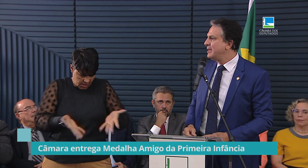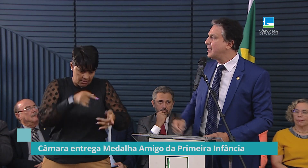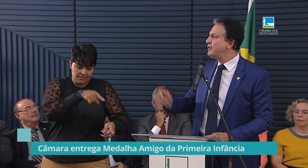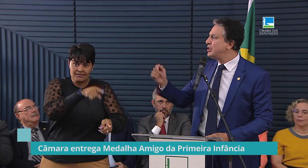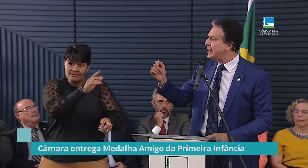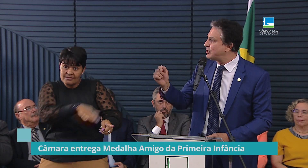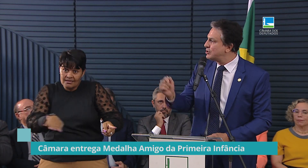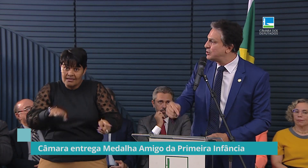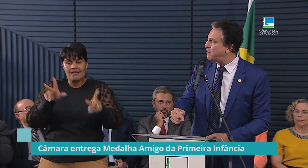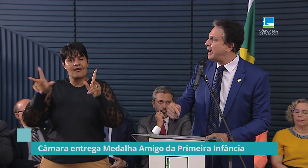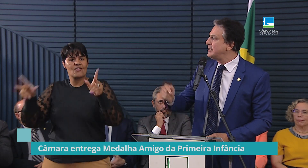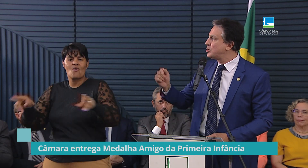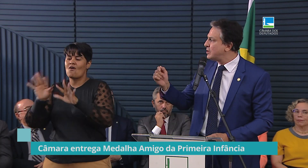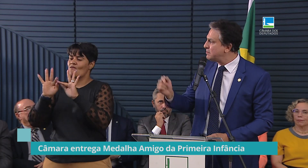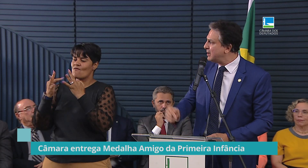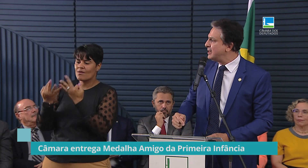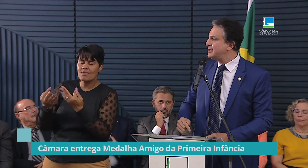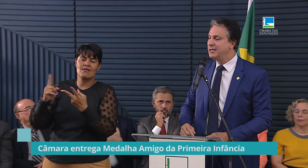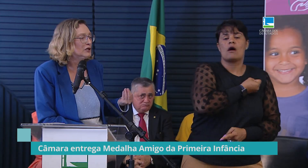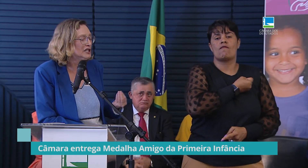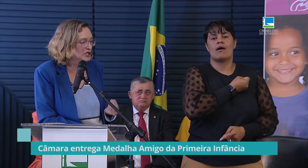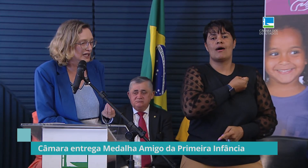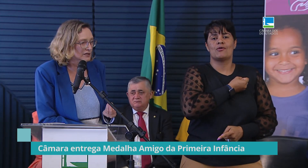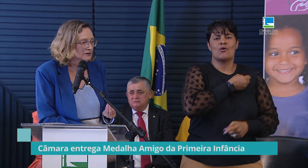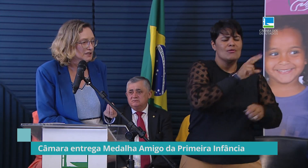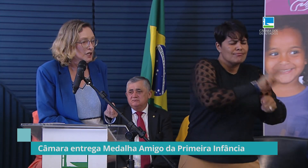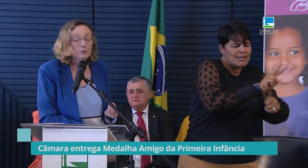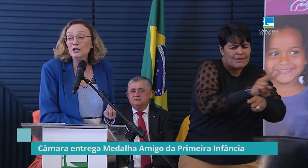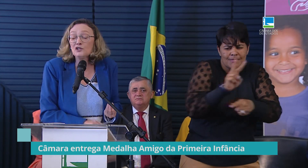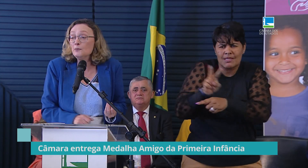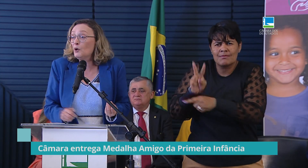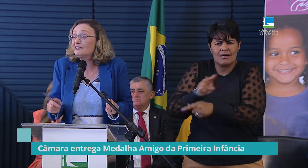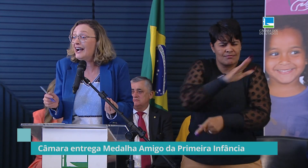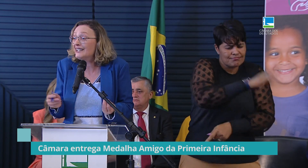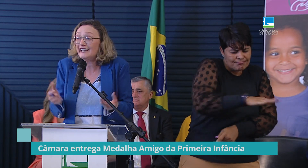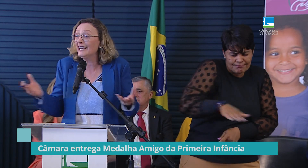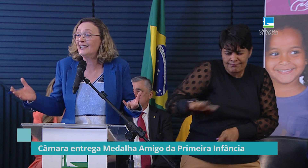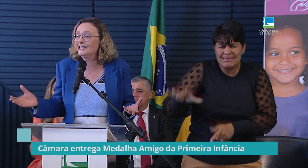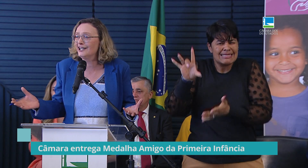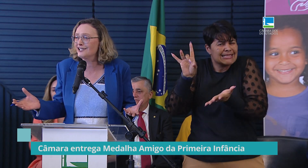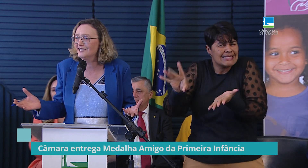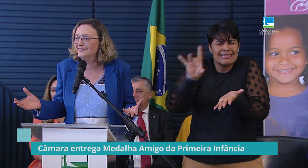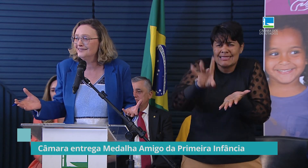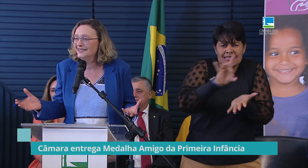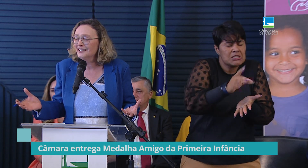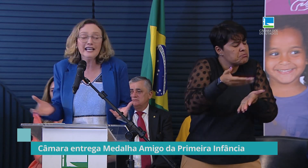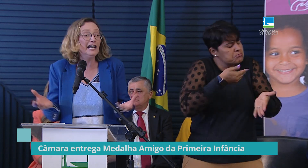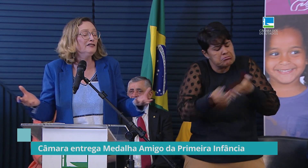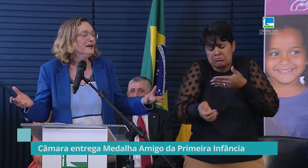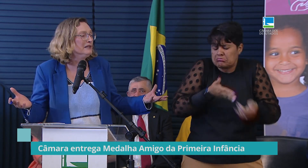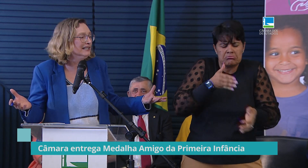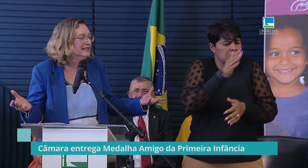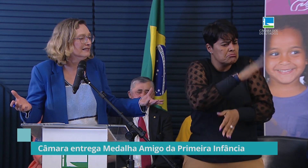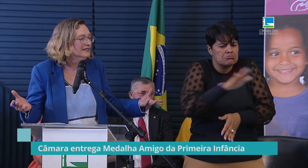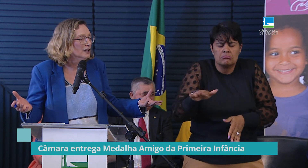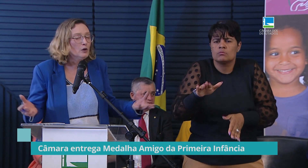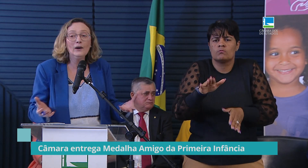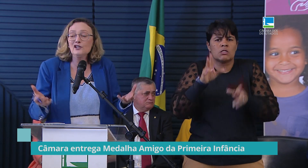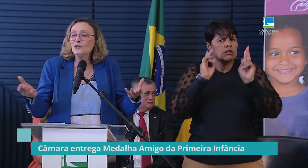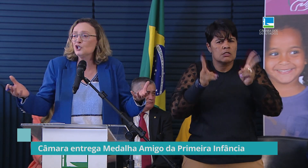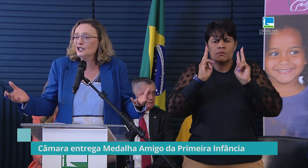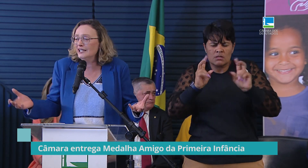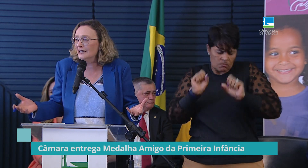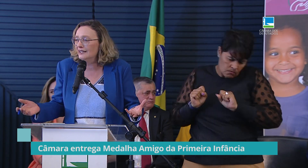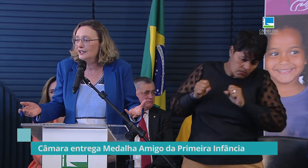família, está investindo nos seus pais, nas suas mães. A segunda secretária da mesa diretora da Câmara dos Deputados, a deputada Maria